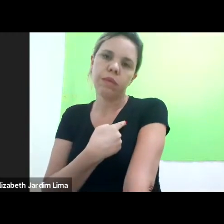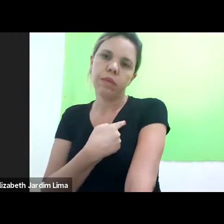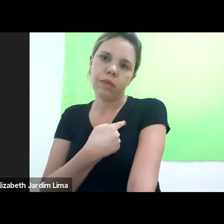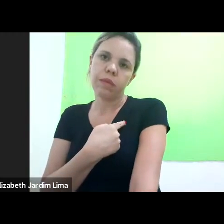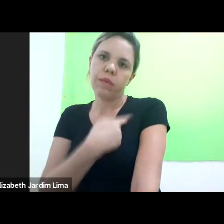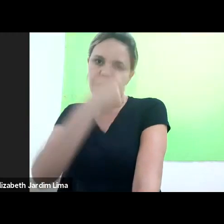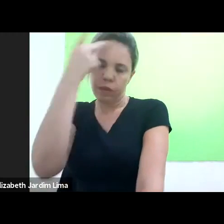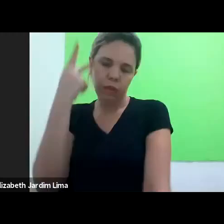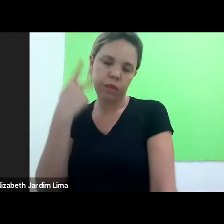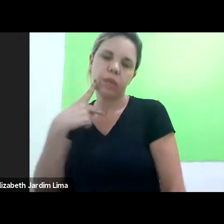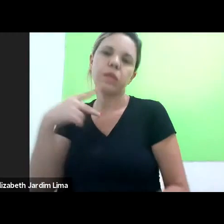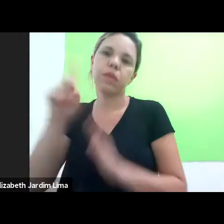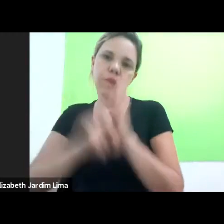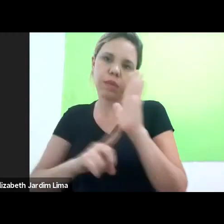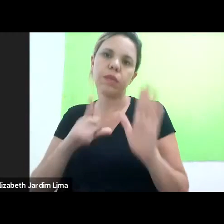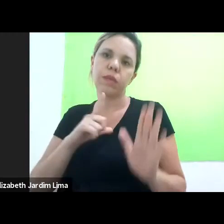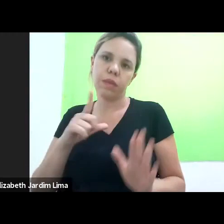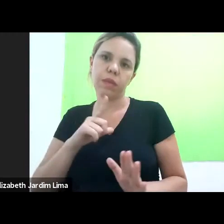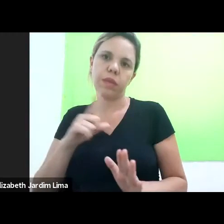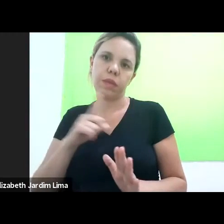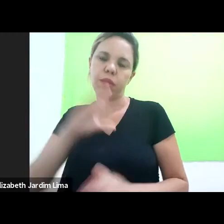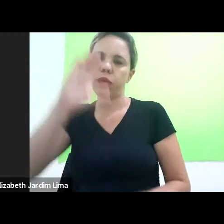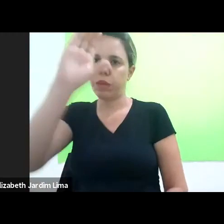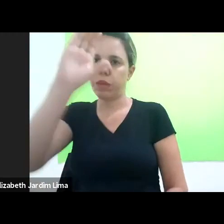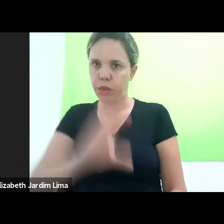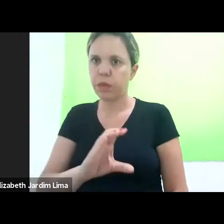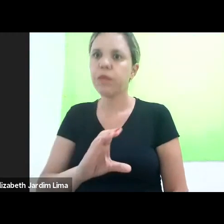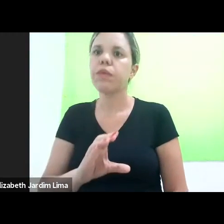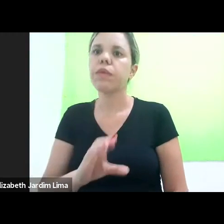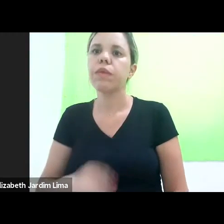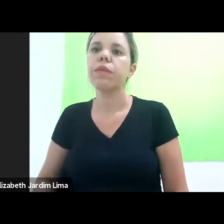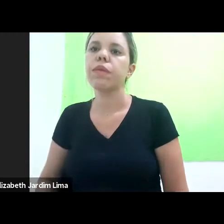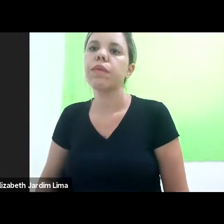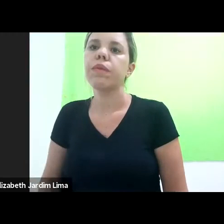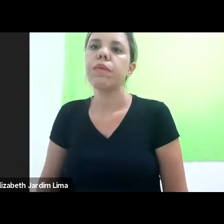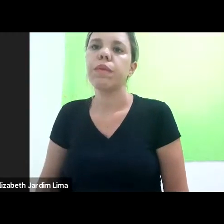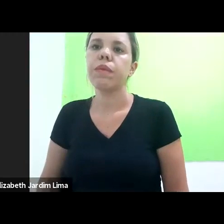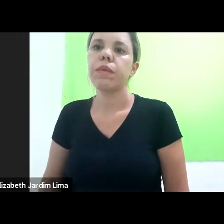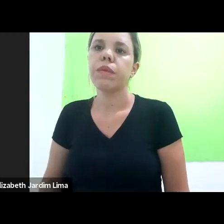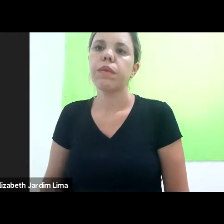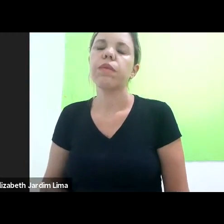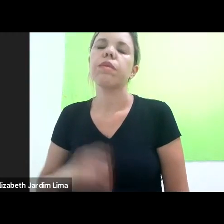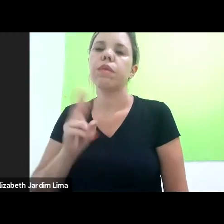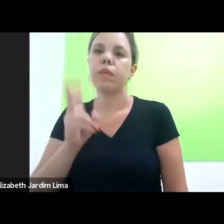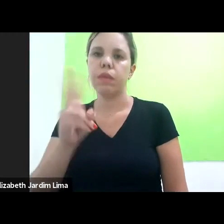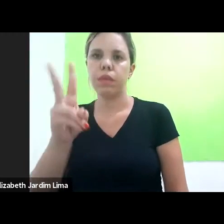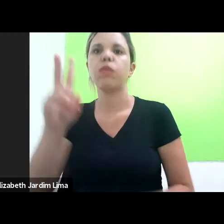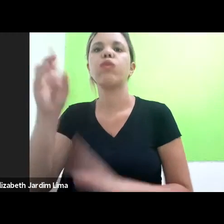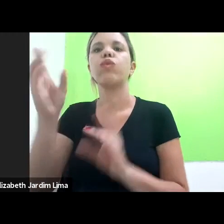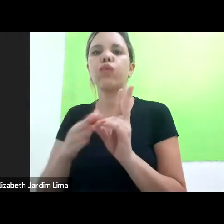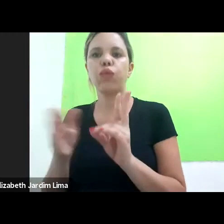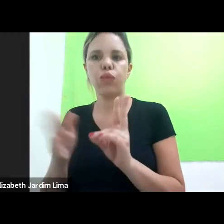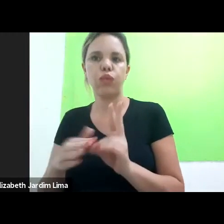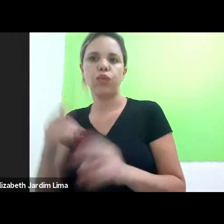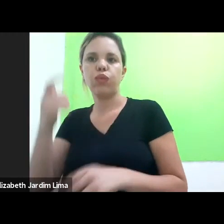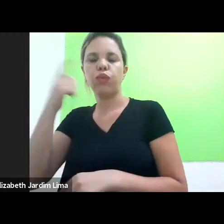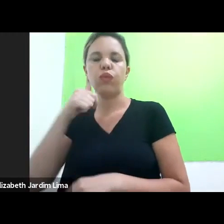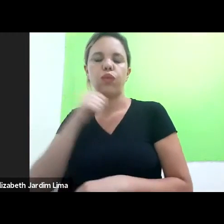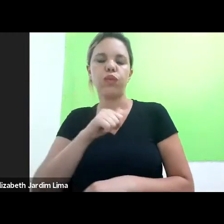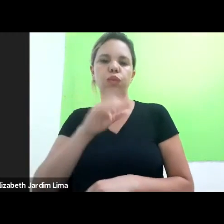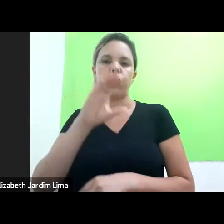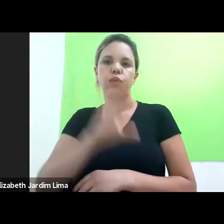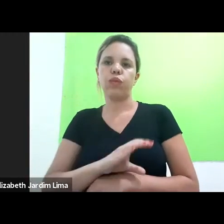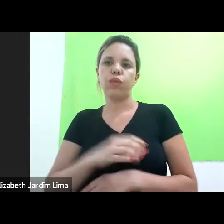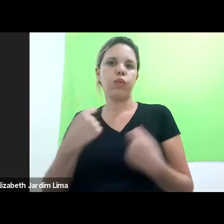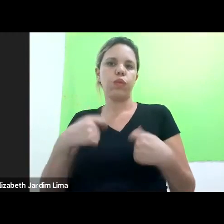sujeitos de direitos, cidadãos, né, mas permanentemente indígenas. Para eu ser uma cidadã, eu não